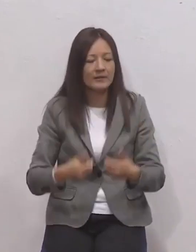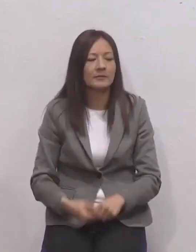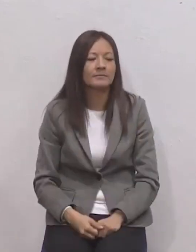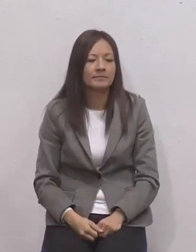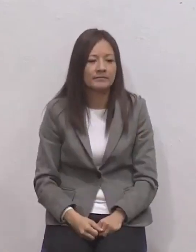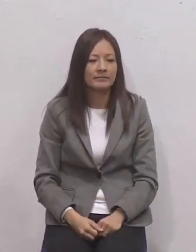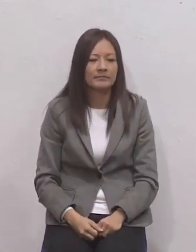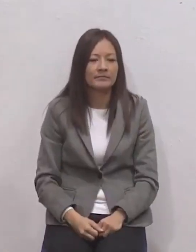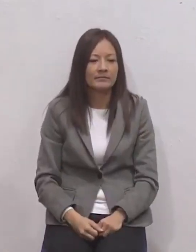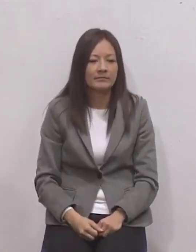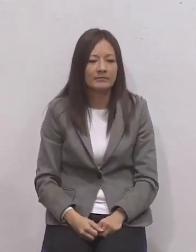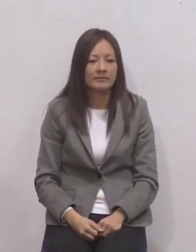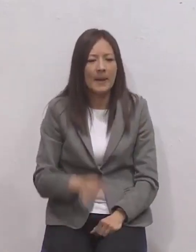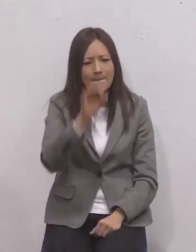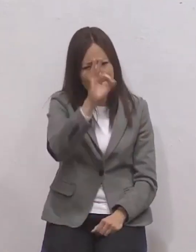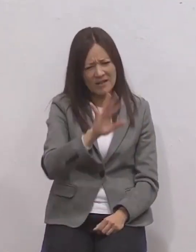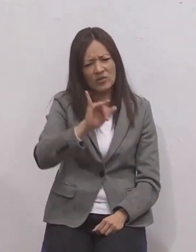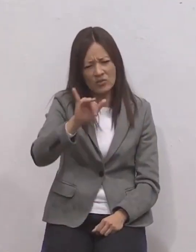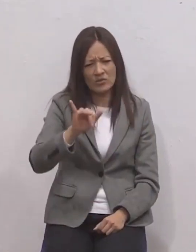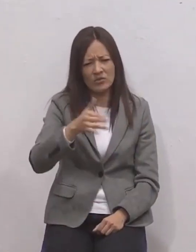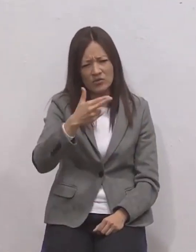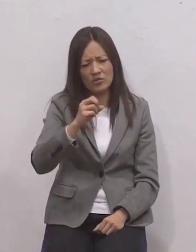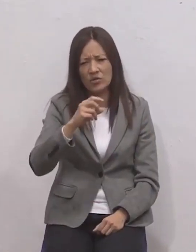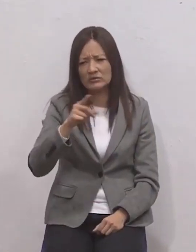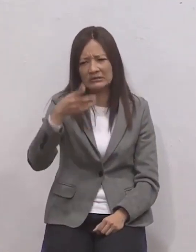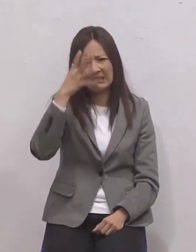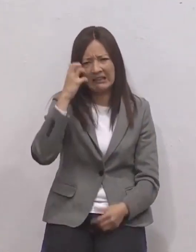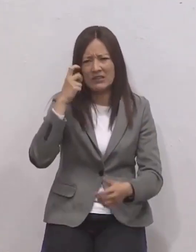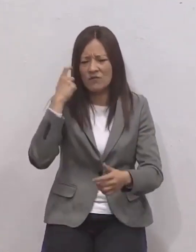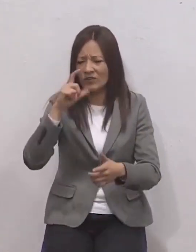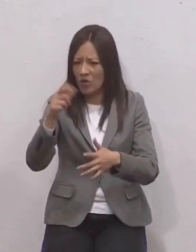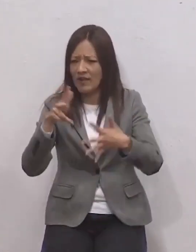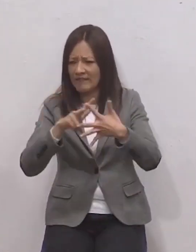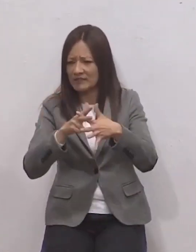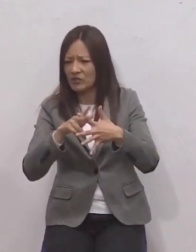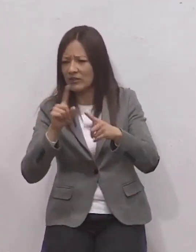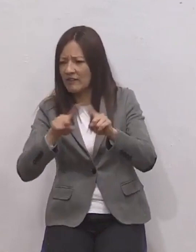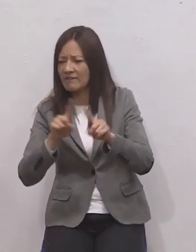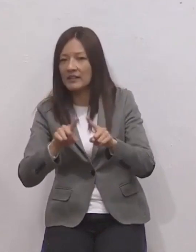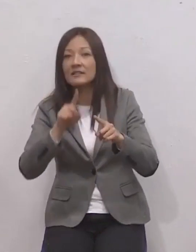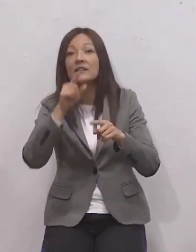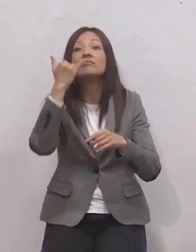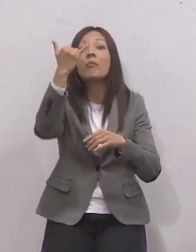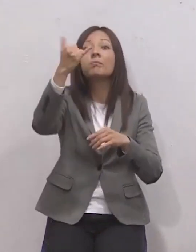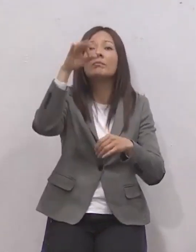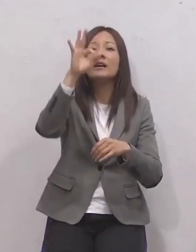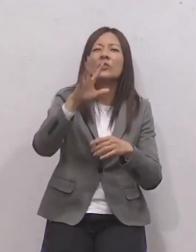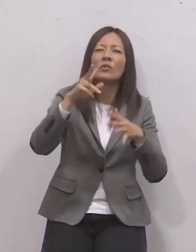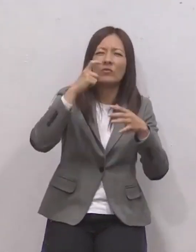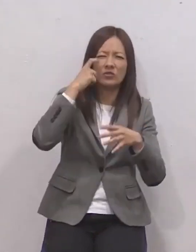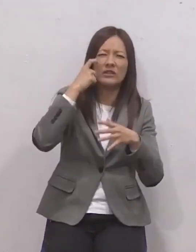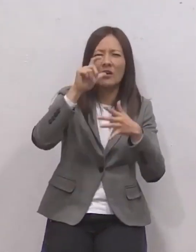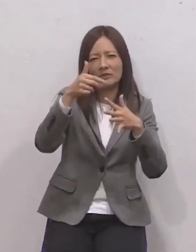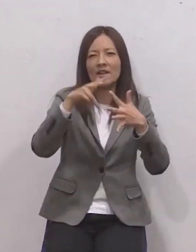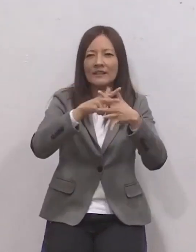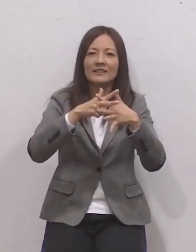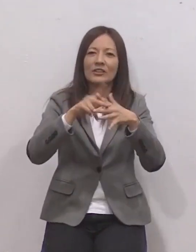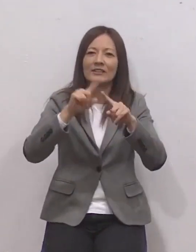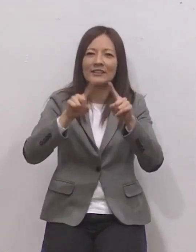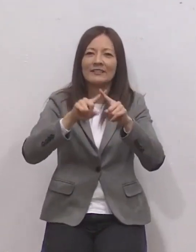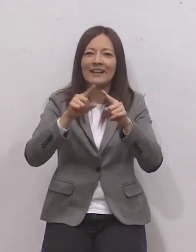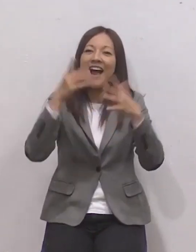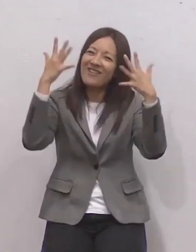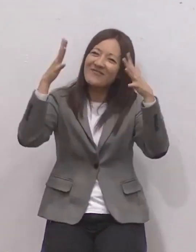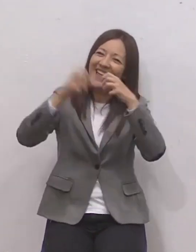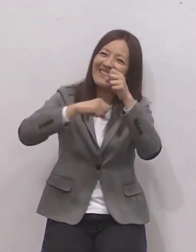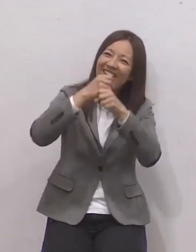bien rara, Paolo, Pastor John busca otra bien rara, Dani busca otra bien rara. Ludo busca otra bien rara, Raúl que está cumpliendo